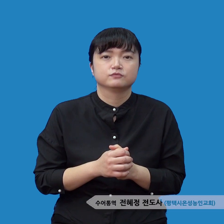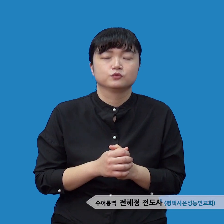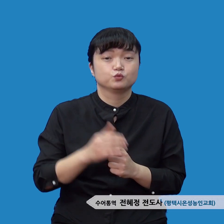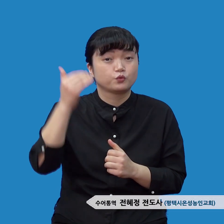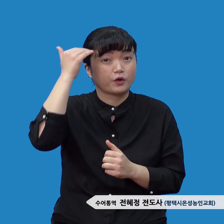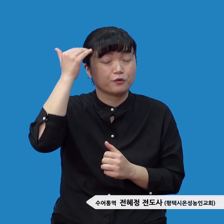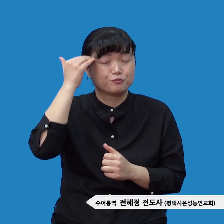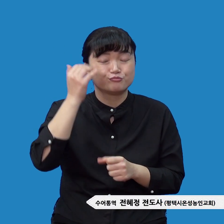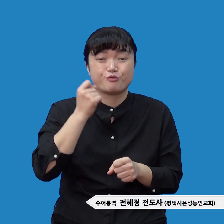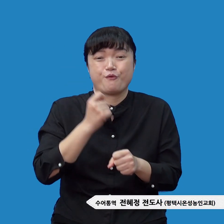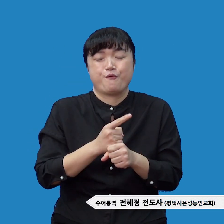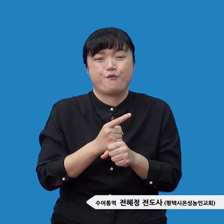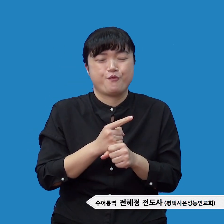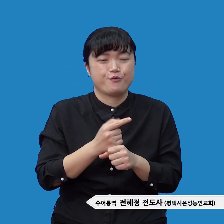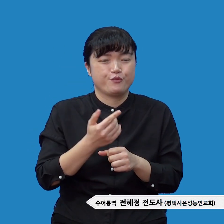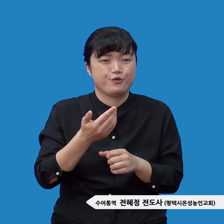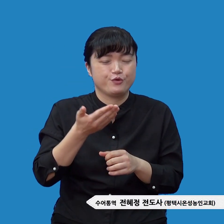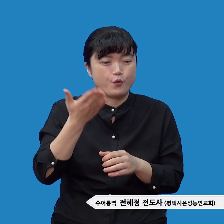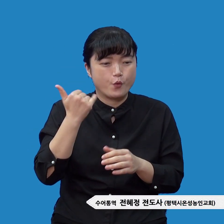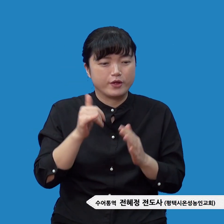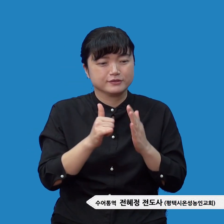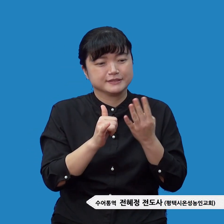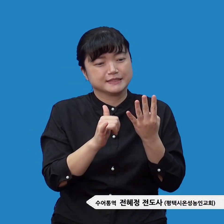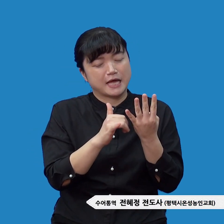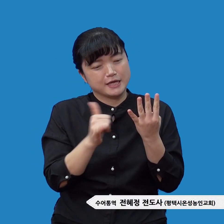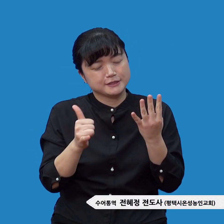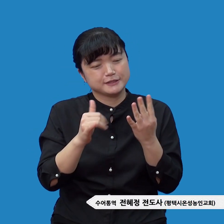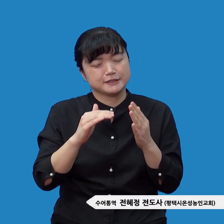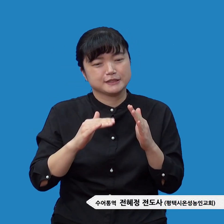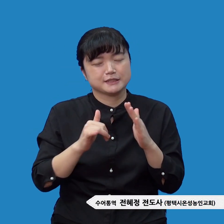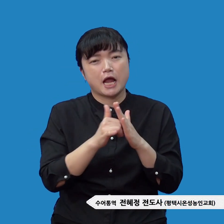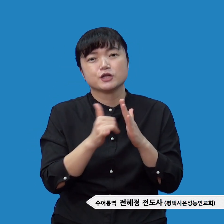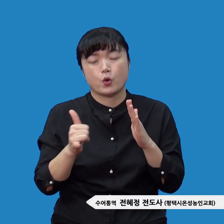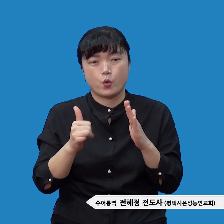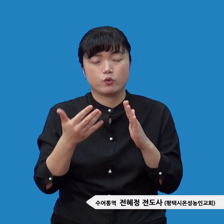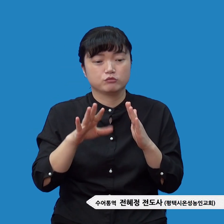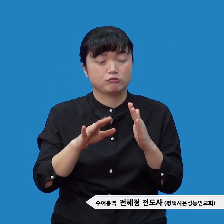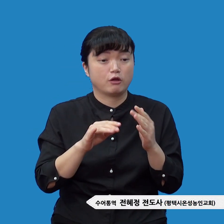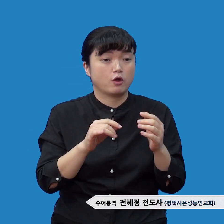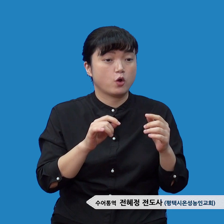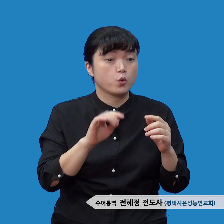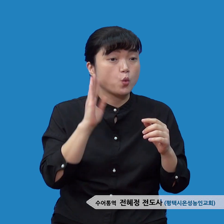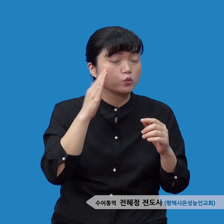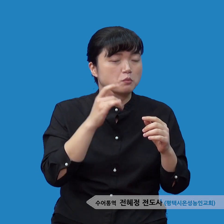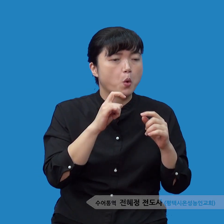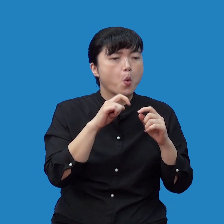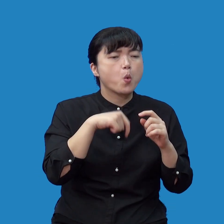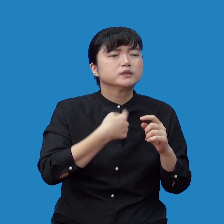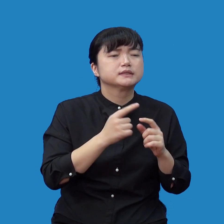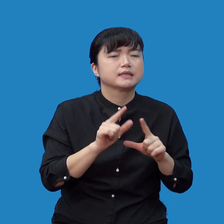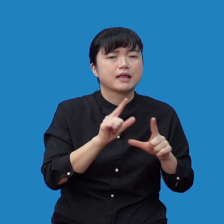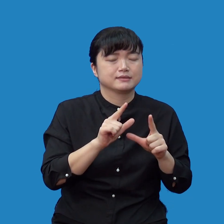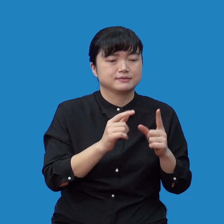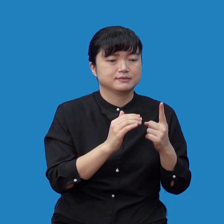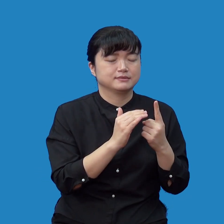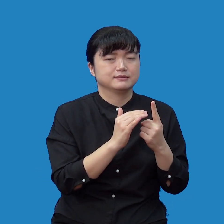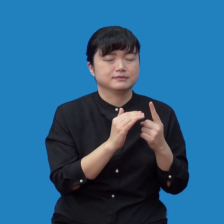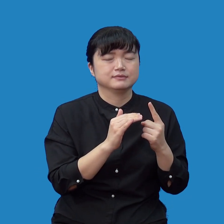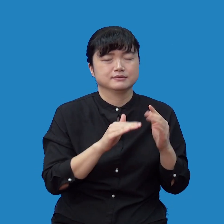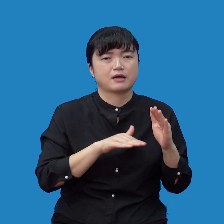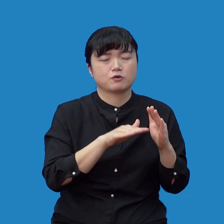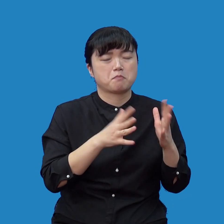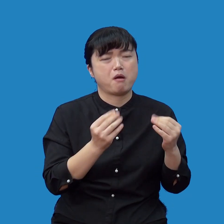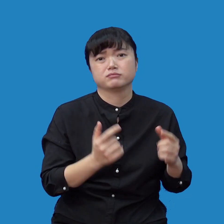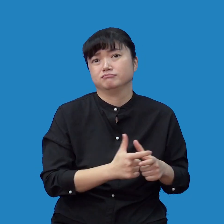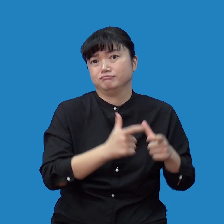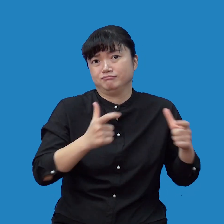우리나라도 어느새 이 1인 가구가 이 전통적인 4인 가구를 훨씬 앞지르는 그런 시대가